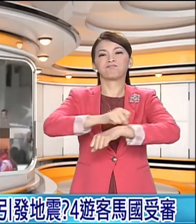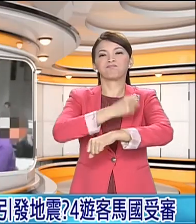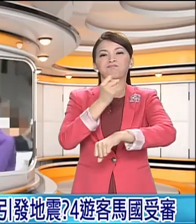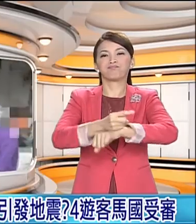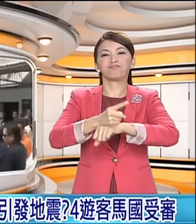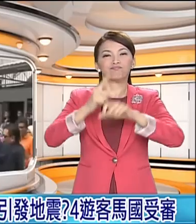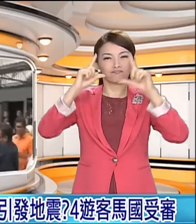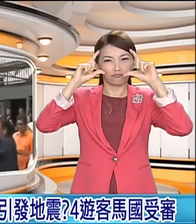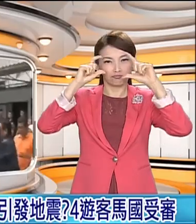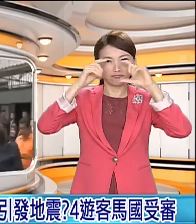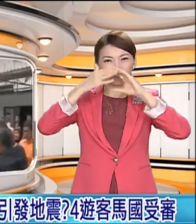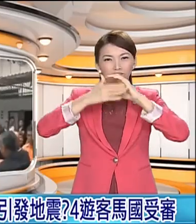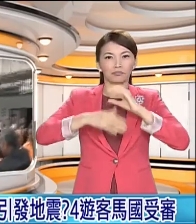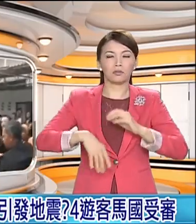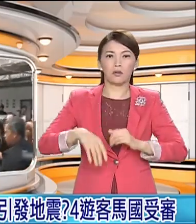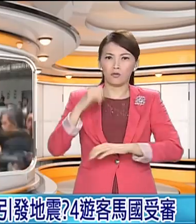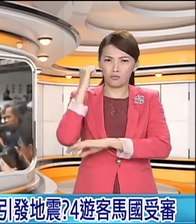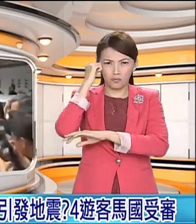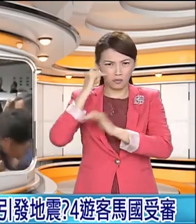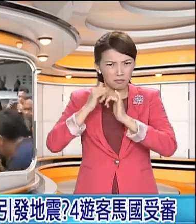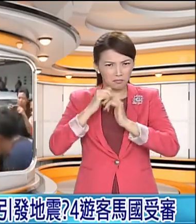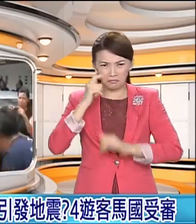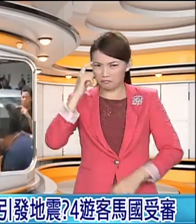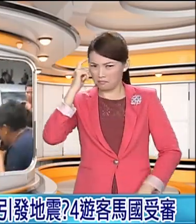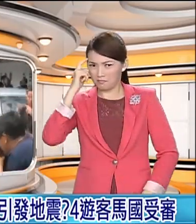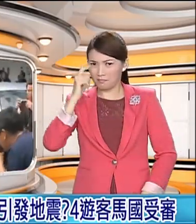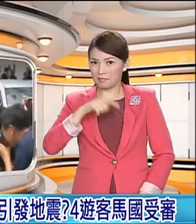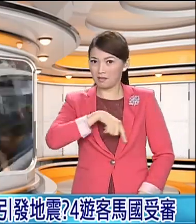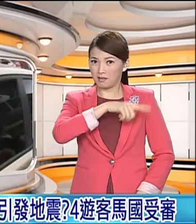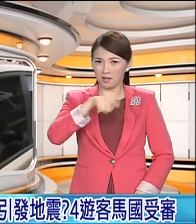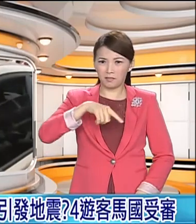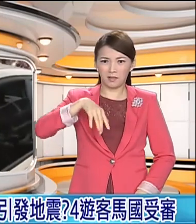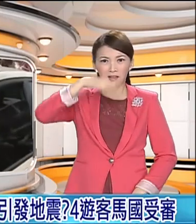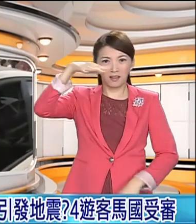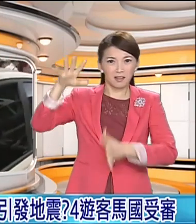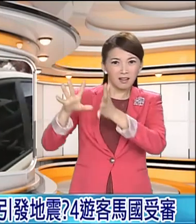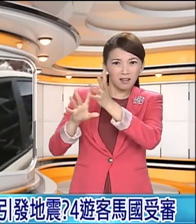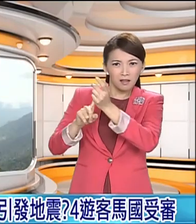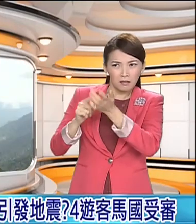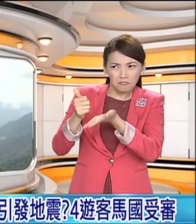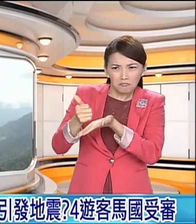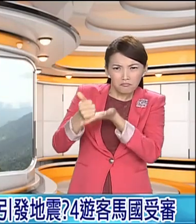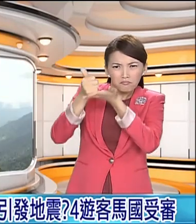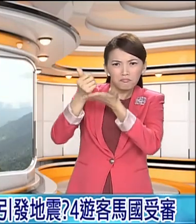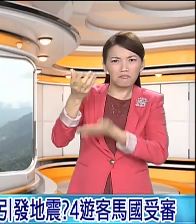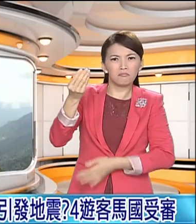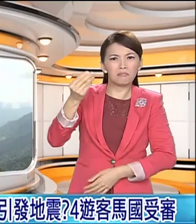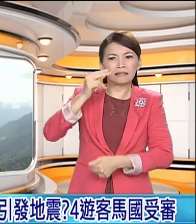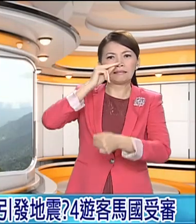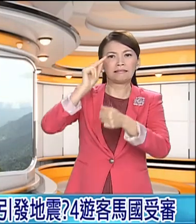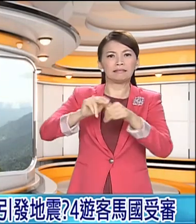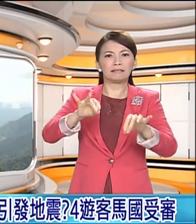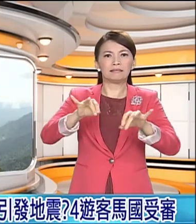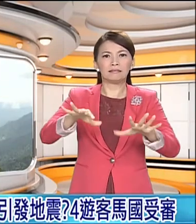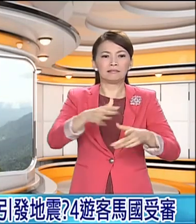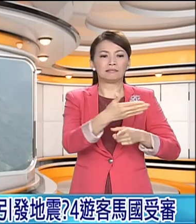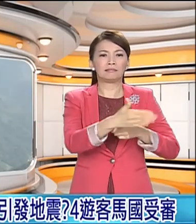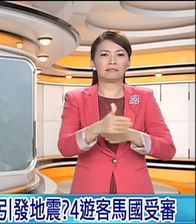震，夺走18条人命，而其中4个人被逮捕，10号在沙巴出庭